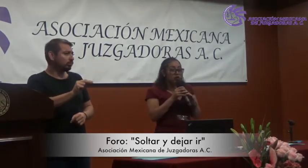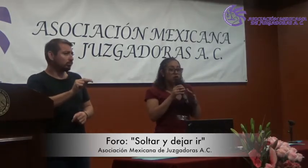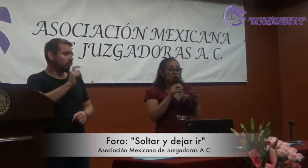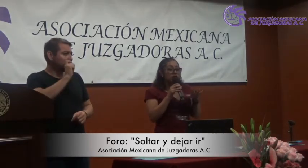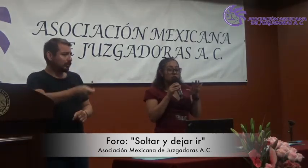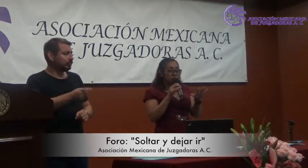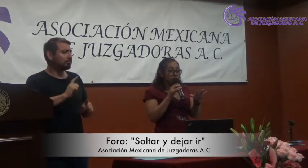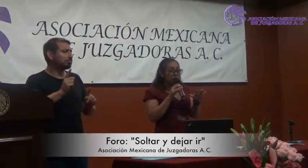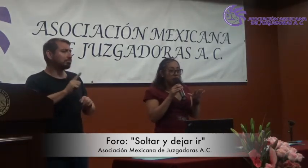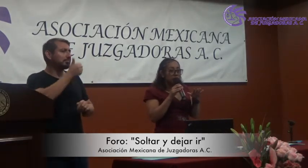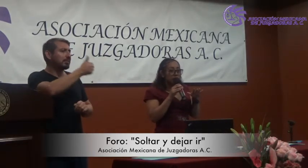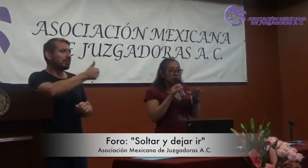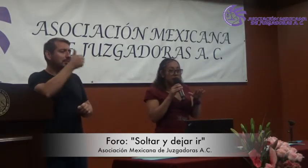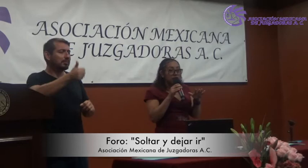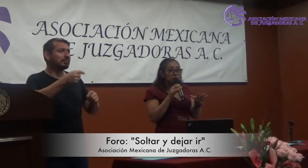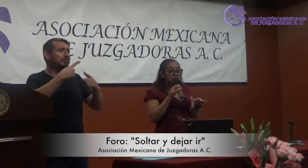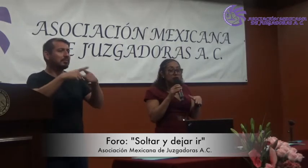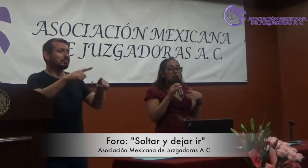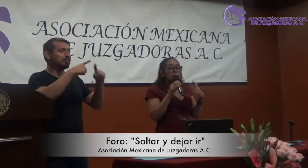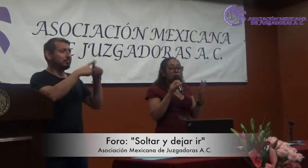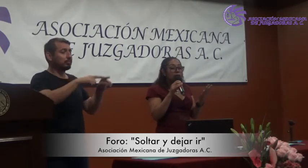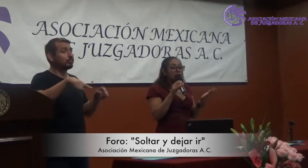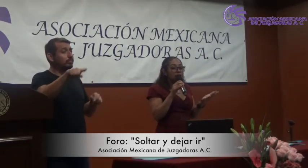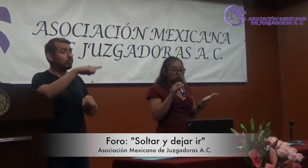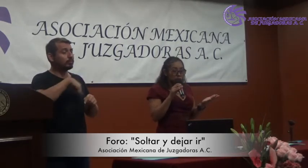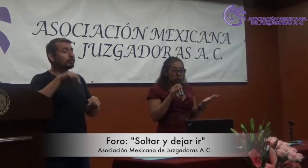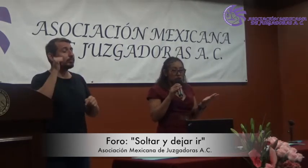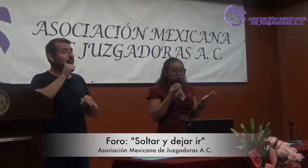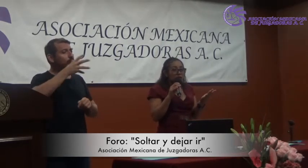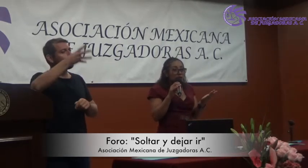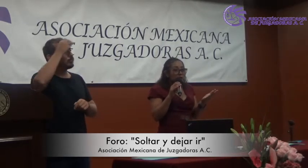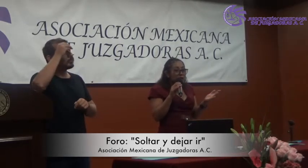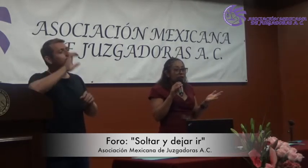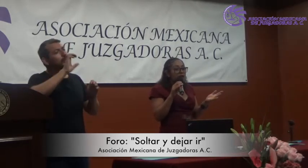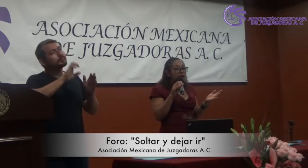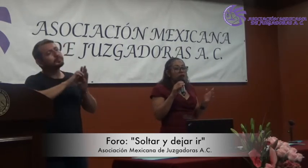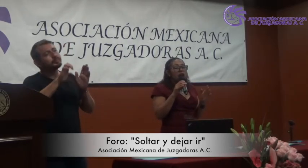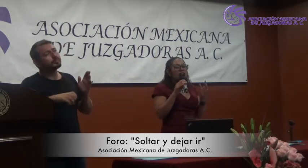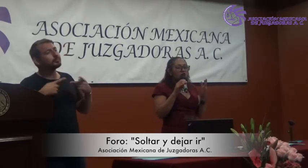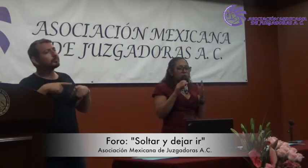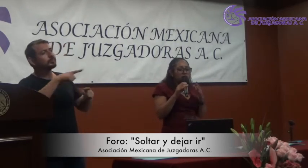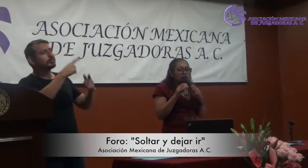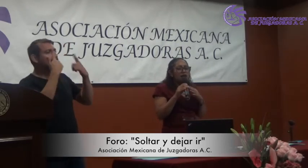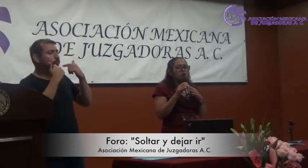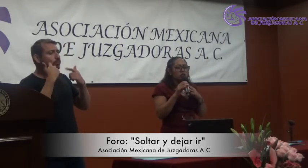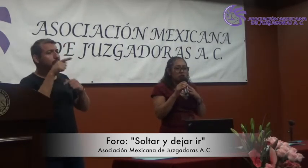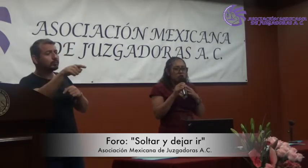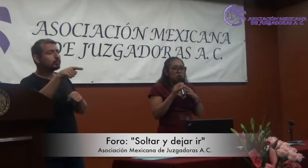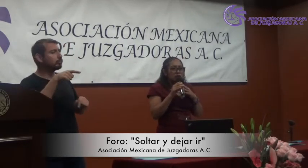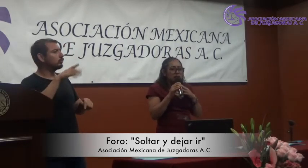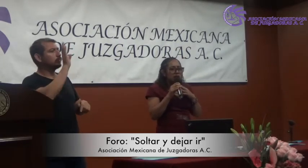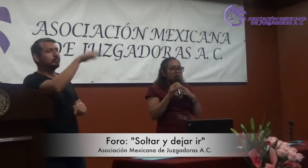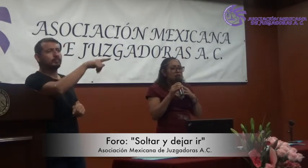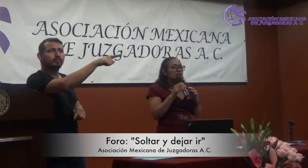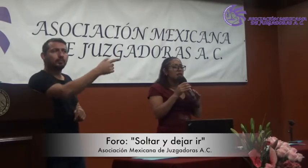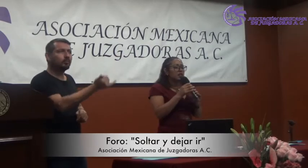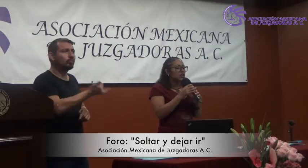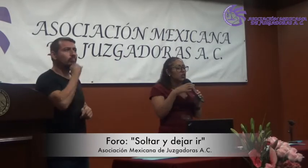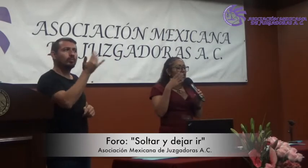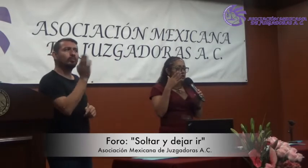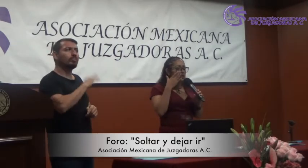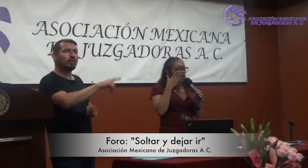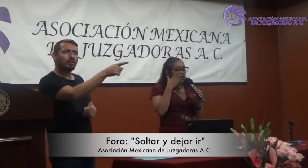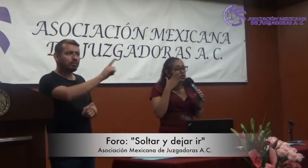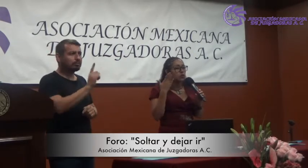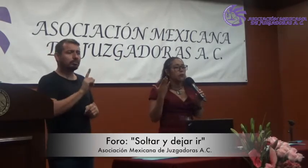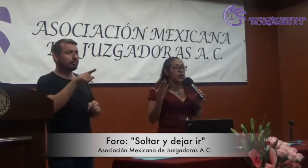Cada uno es importante que se respete, que vaya a su paso, que se le vaya acompañando y siendo paciente y